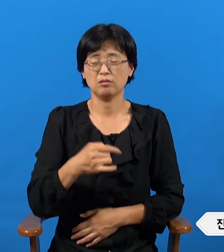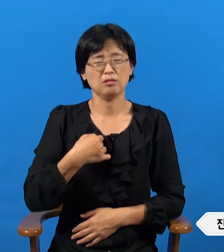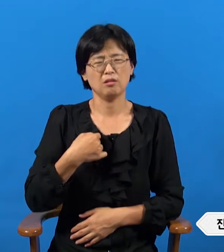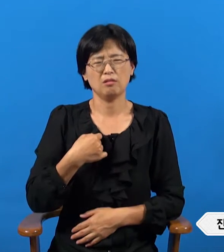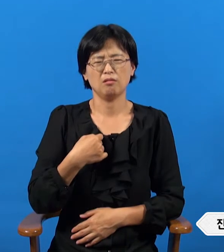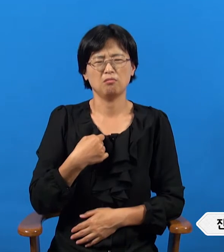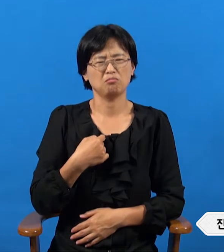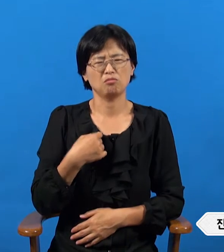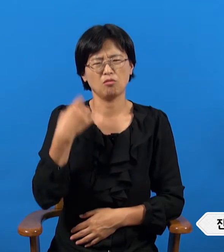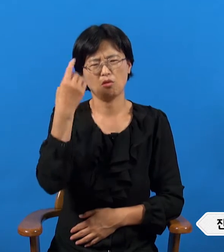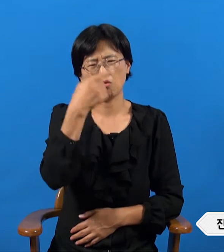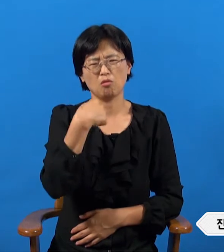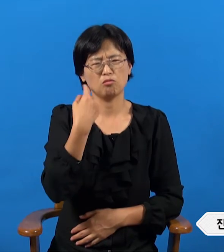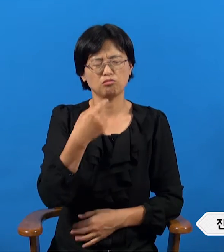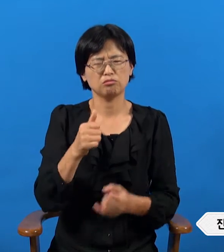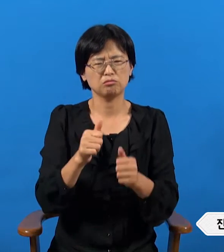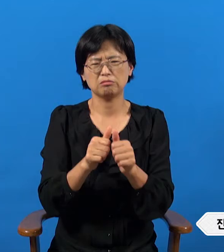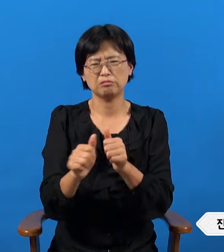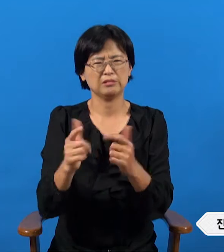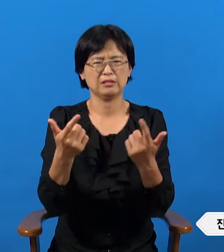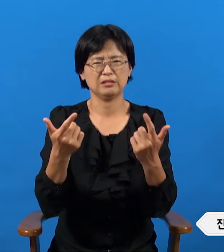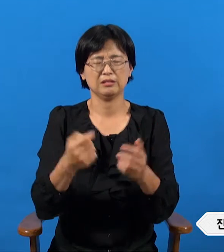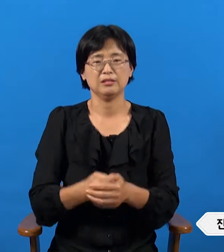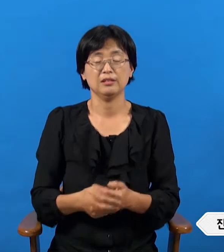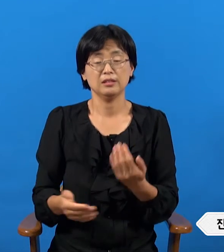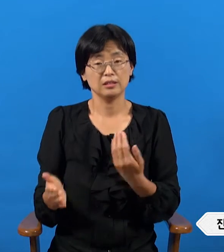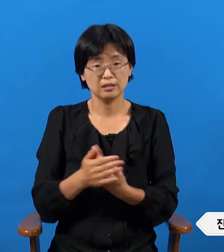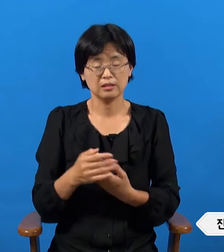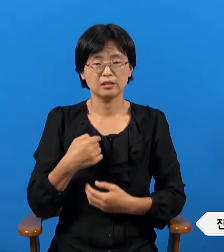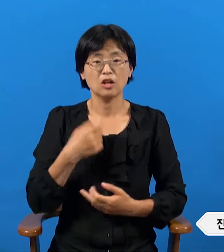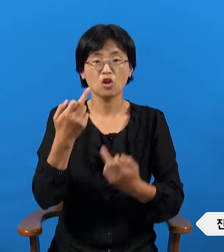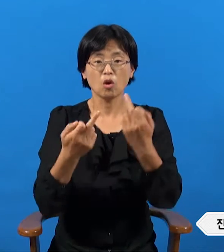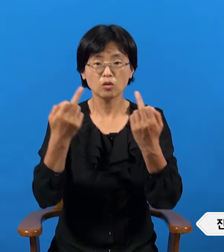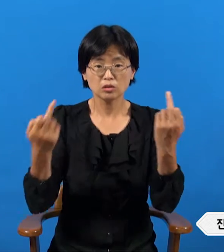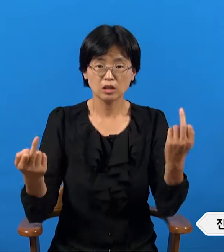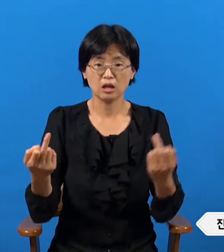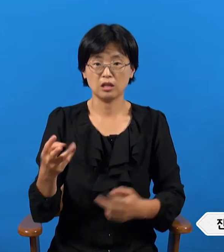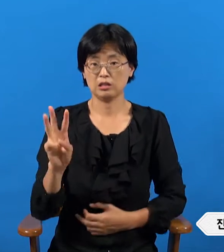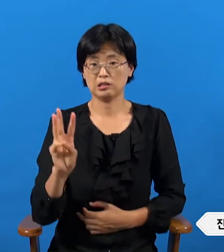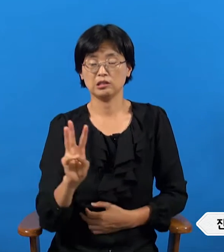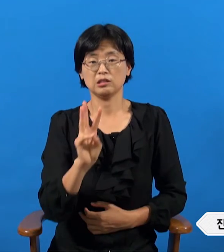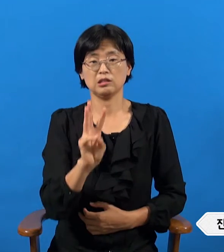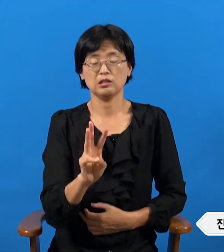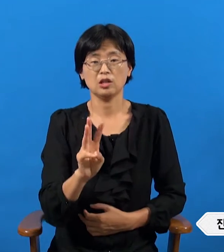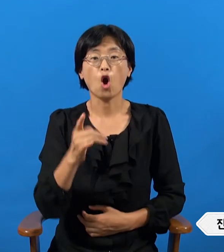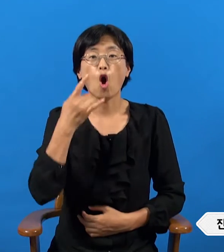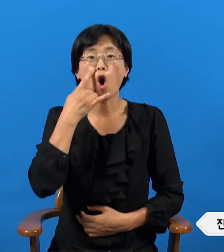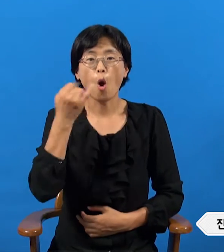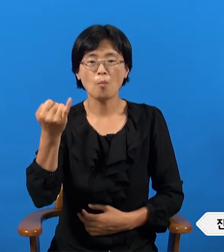늘 그렇지 못했습니다. 그래서 어렸을 때 저희 3남매가 있는데